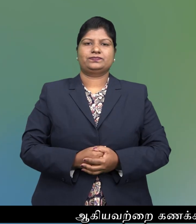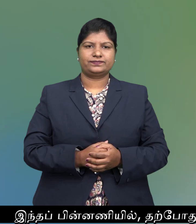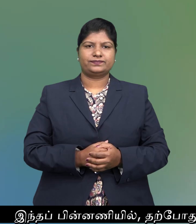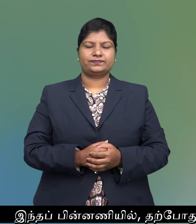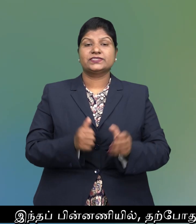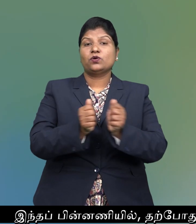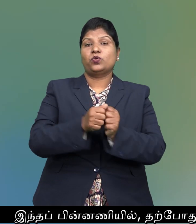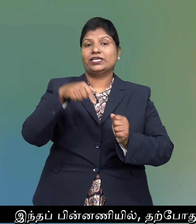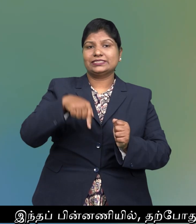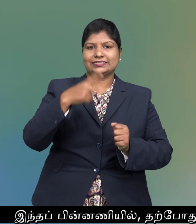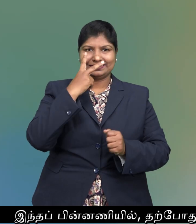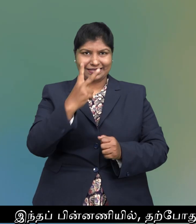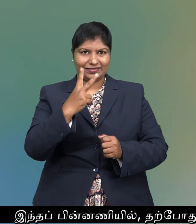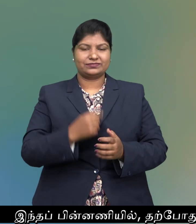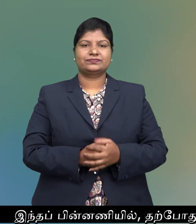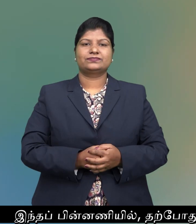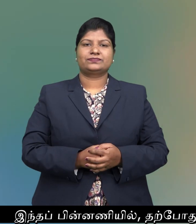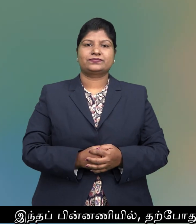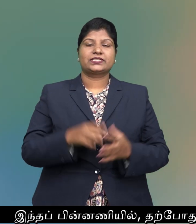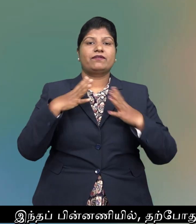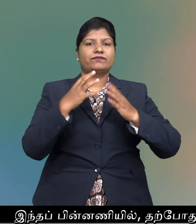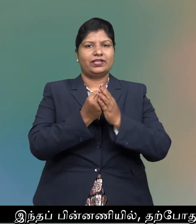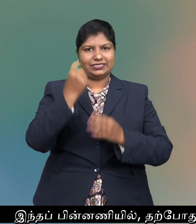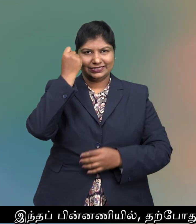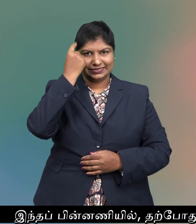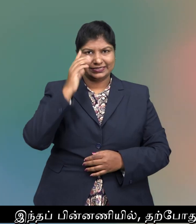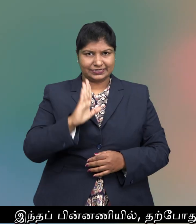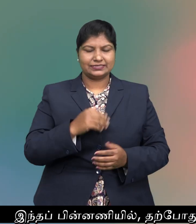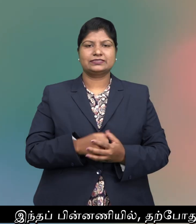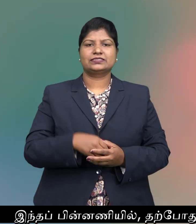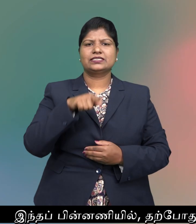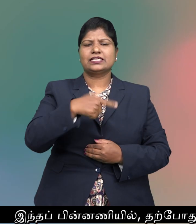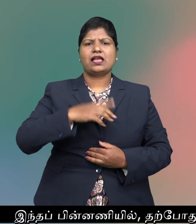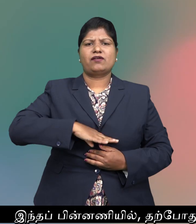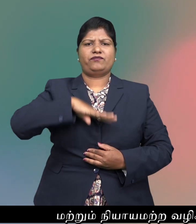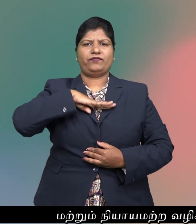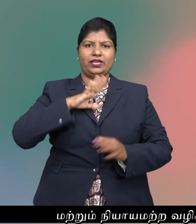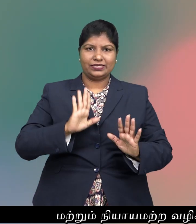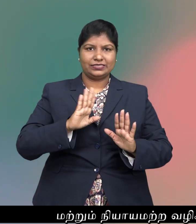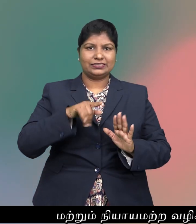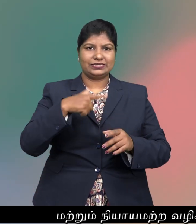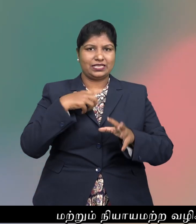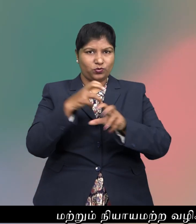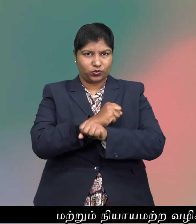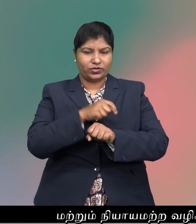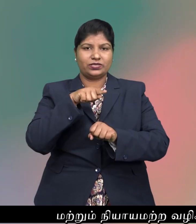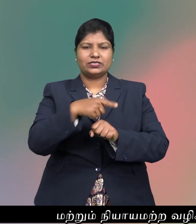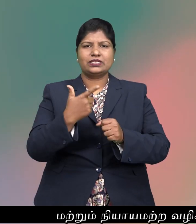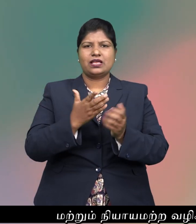இந்த பின்னணியில் தற்போது தண்ணீர் பயன்படுத்தப்படும் திறமையற்ற மற்றும் நியாயமற்ற வழிகளை